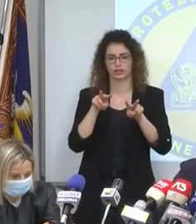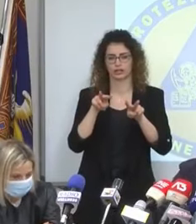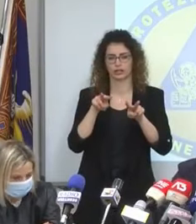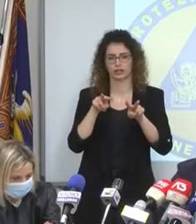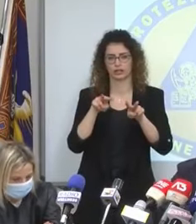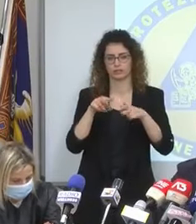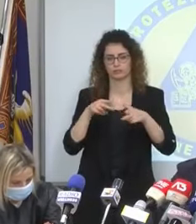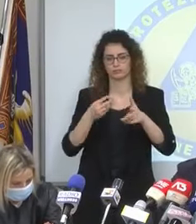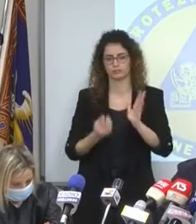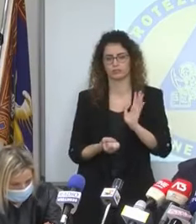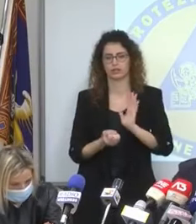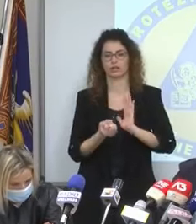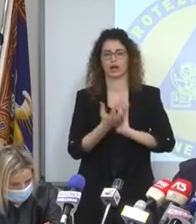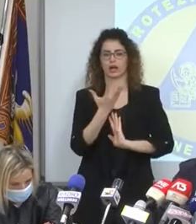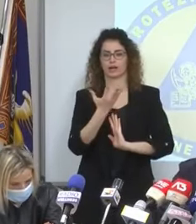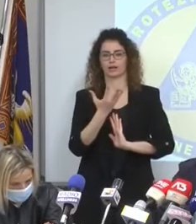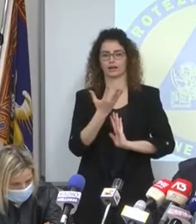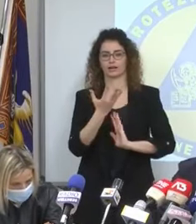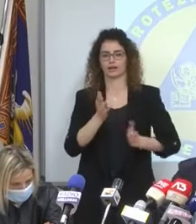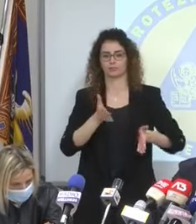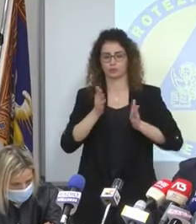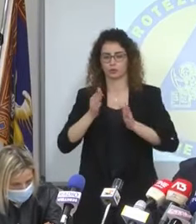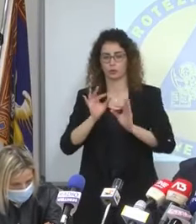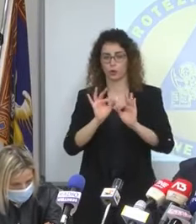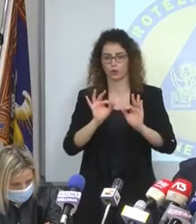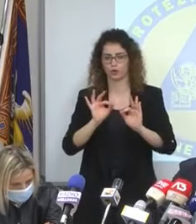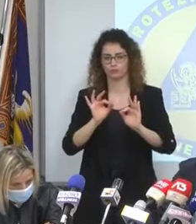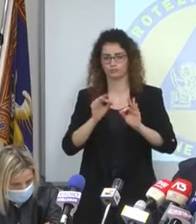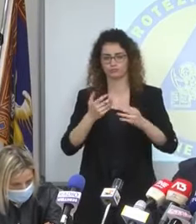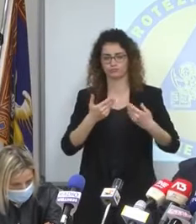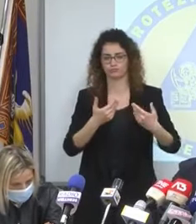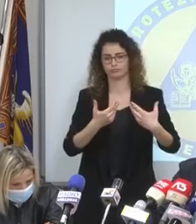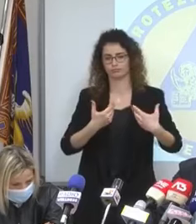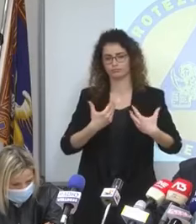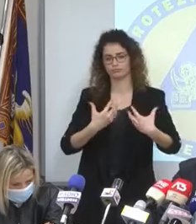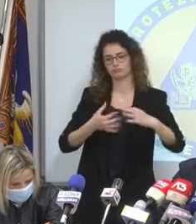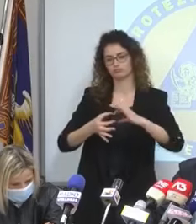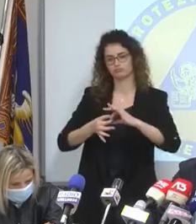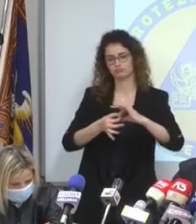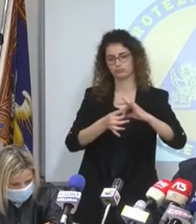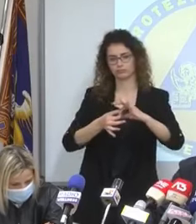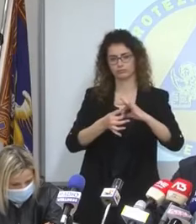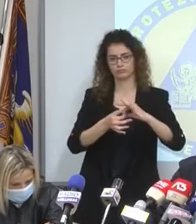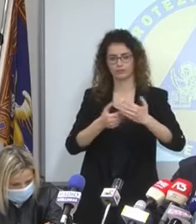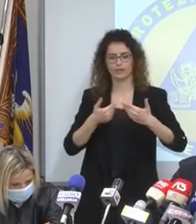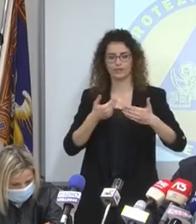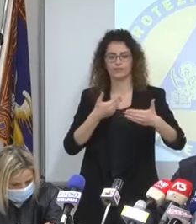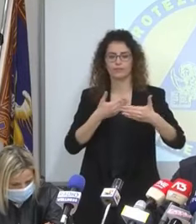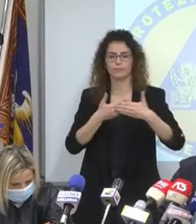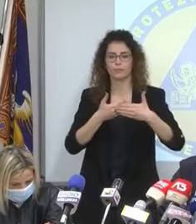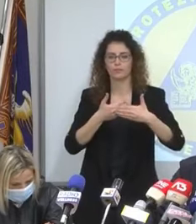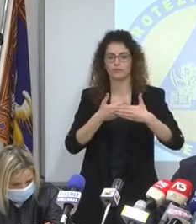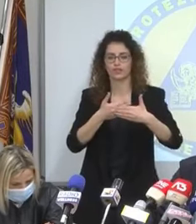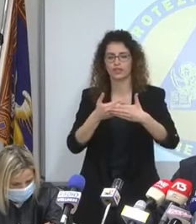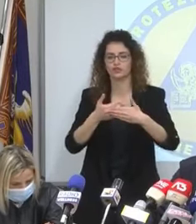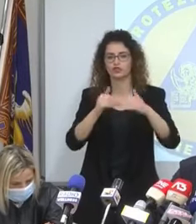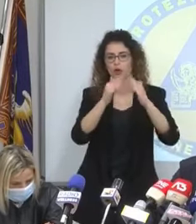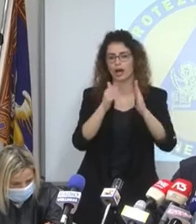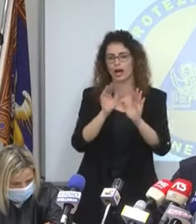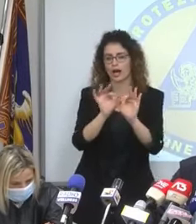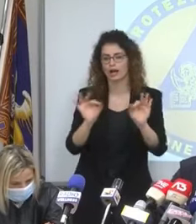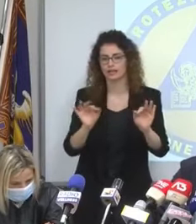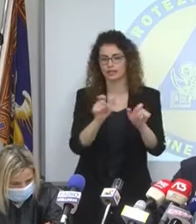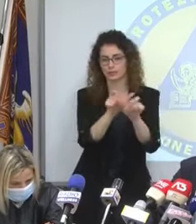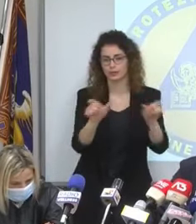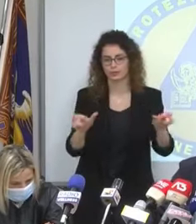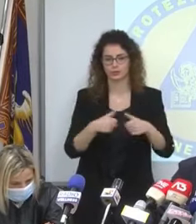questi satelliti importanti nei territori, andando sempre più vicino a casa ai cittadini. Poi sapete, adesso con